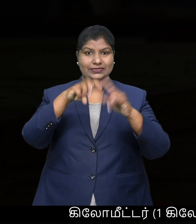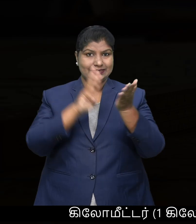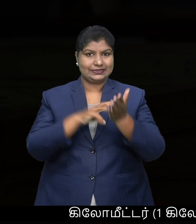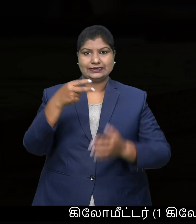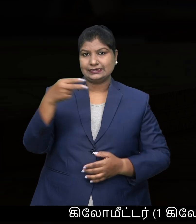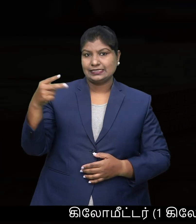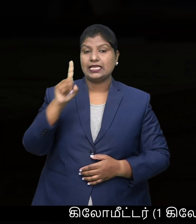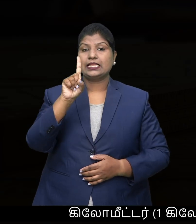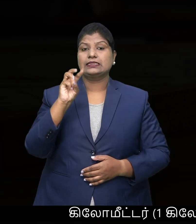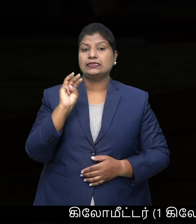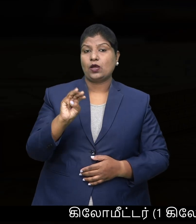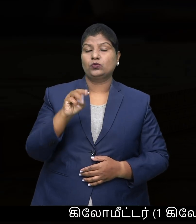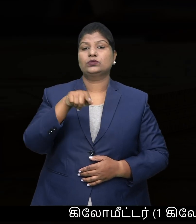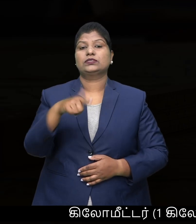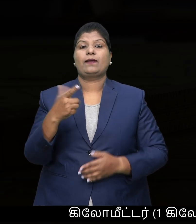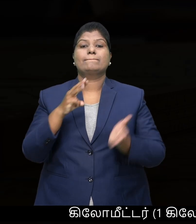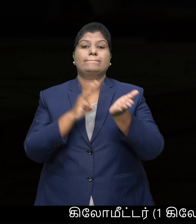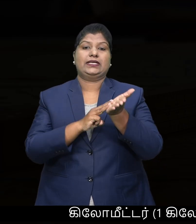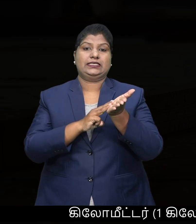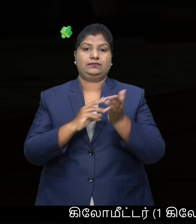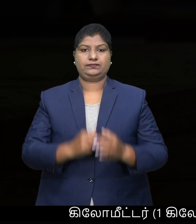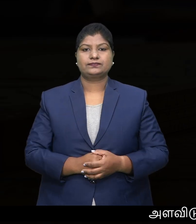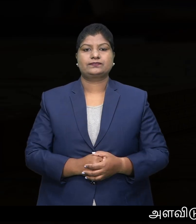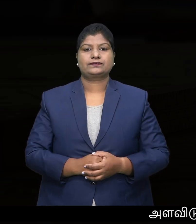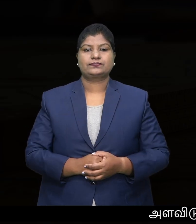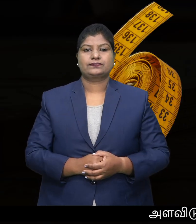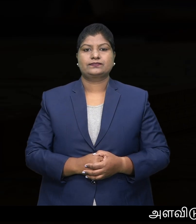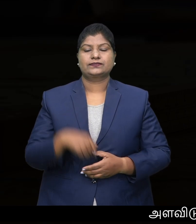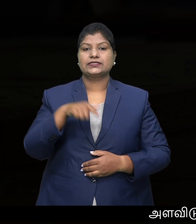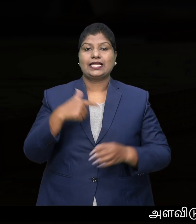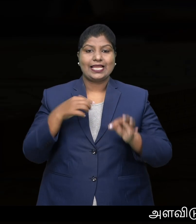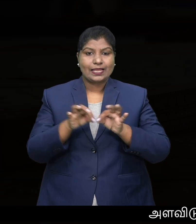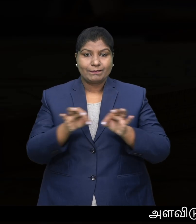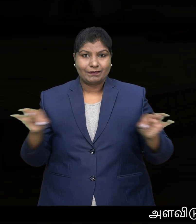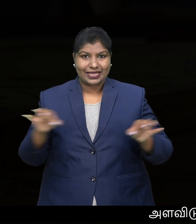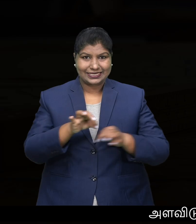கிலோமீட்டர் ஈடு 1000 மீட்டர். அளவிடும் நாடா.